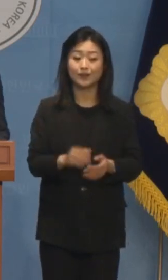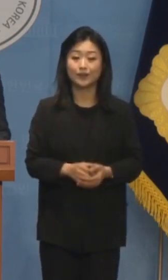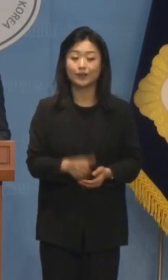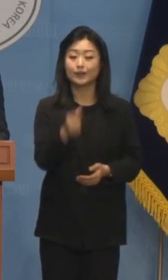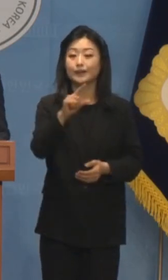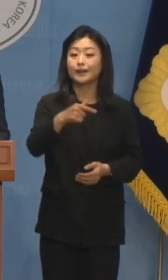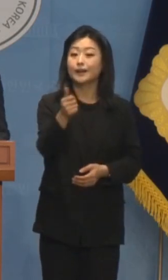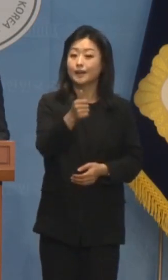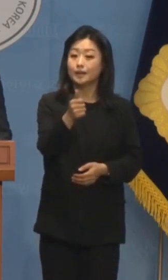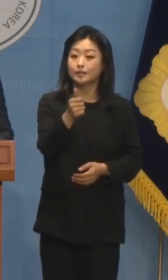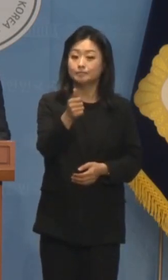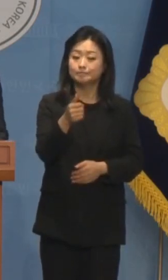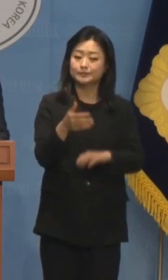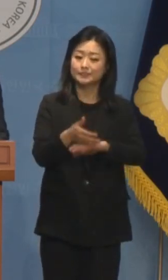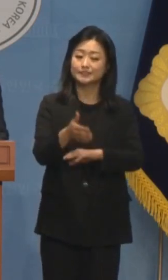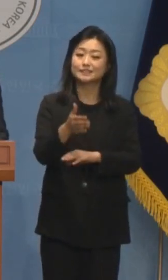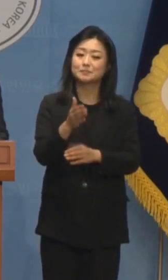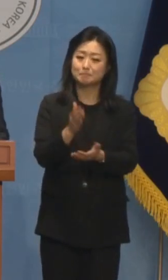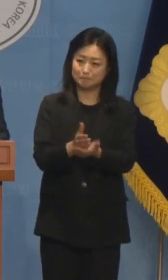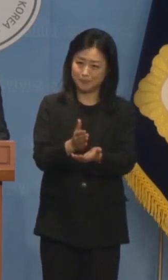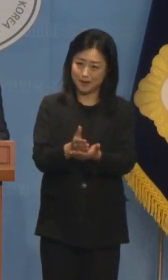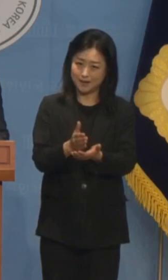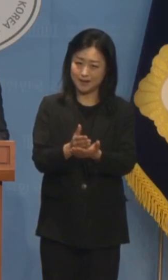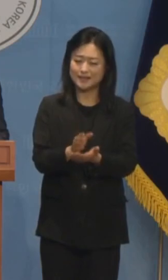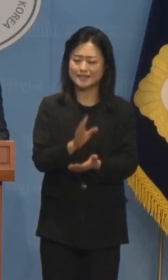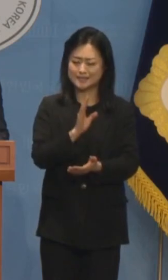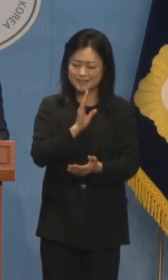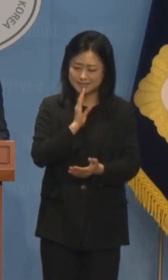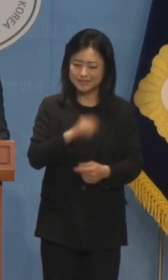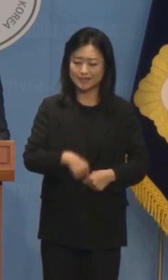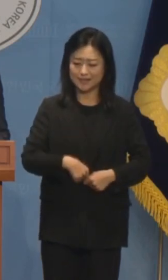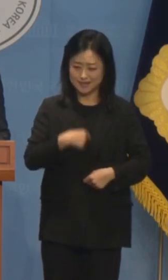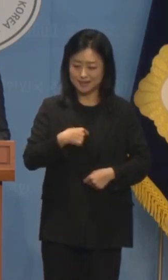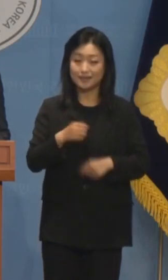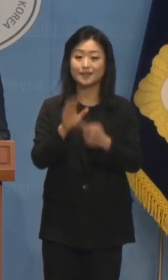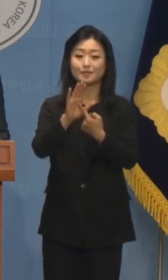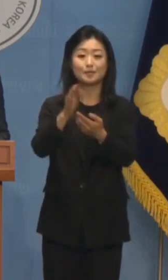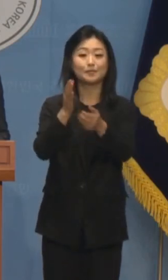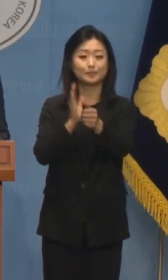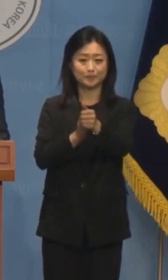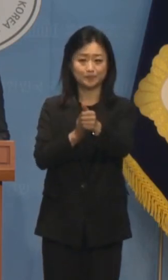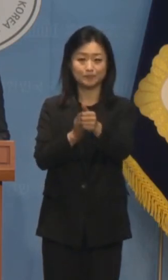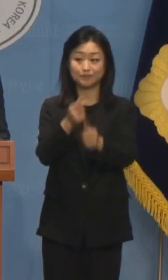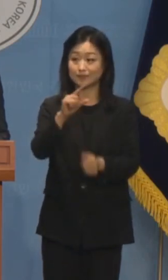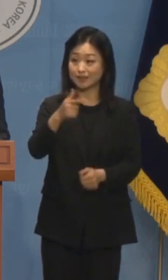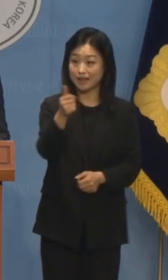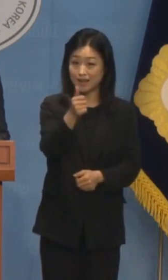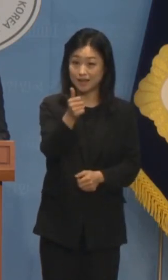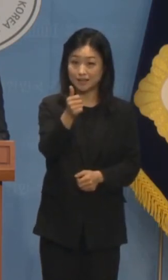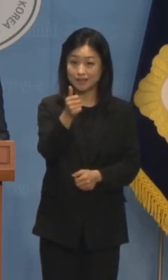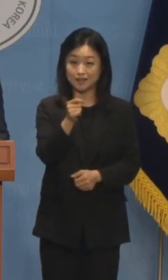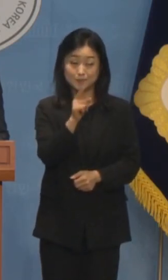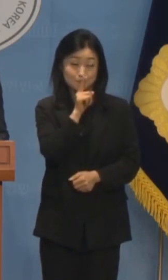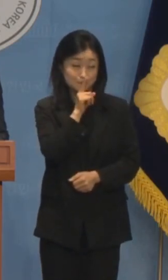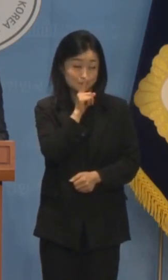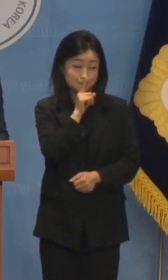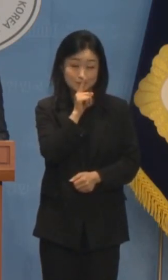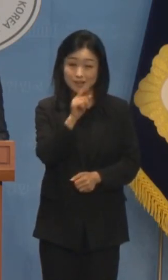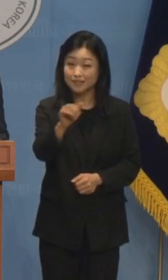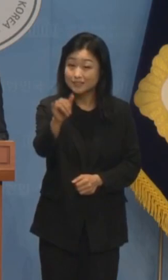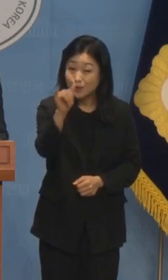한동훈 대표가 더 늦기 전에 진실을 밝히십시오. 한 대표가 계속 진실을